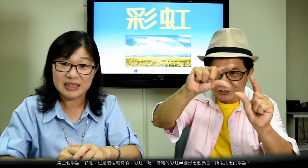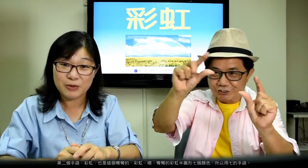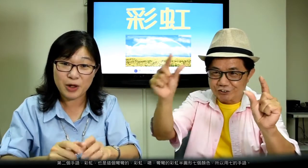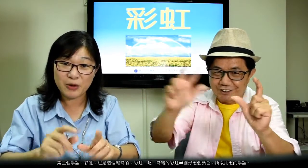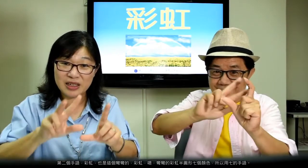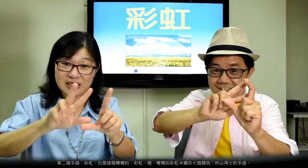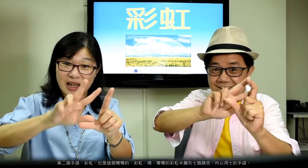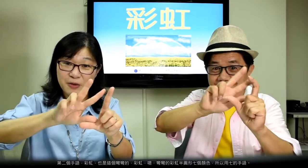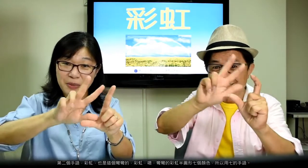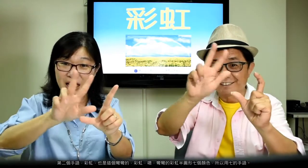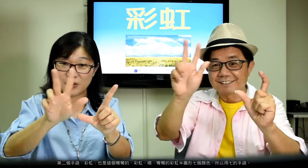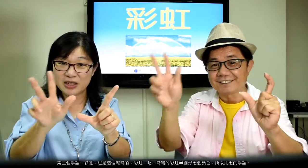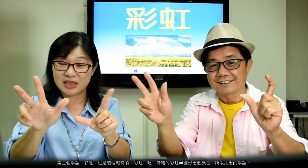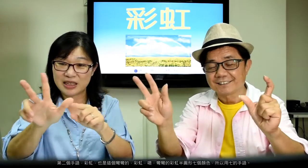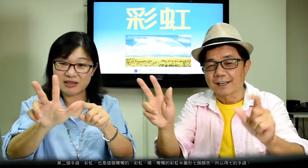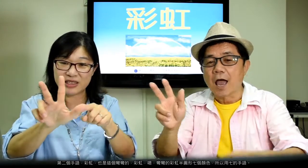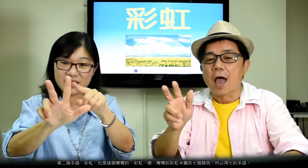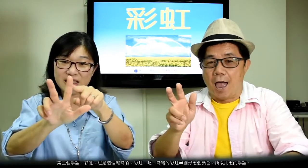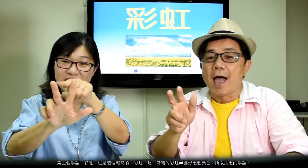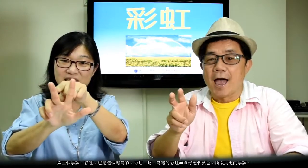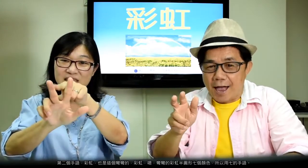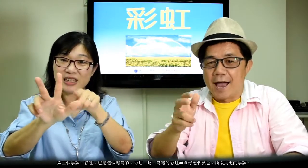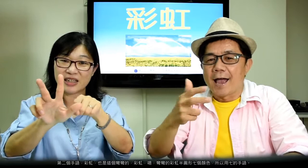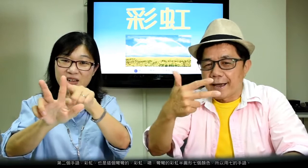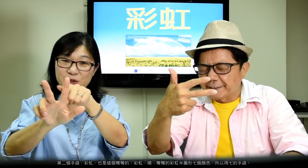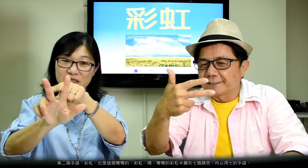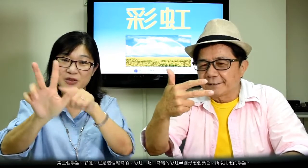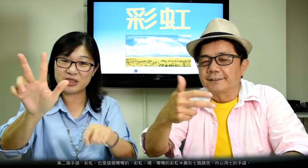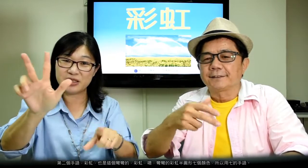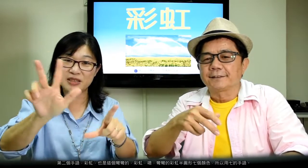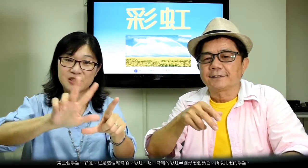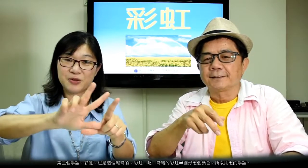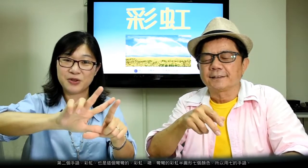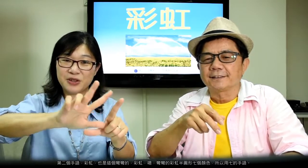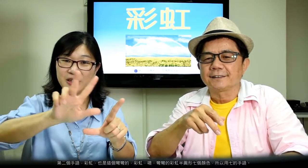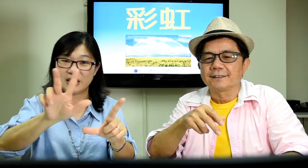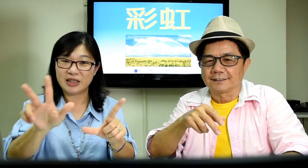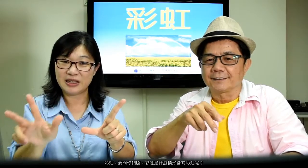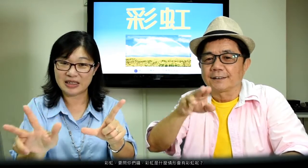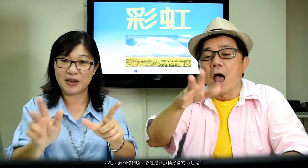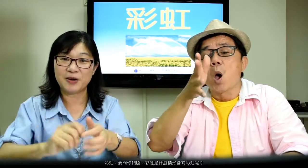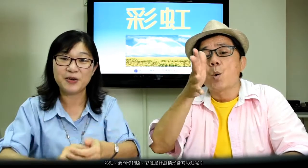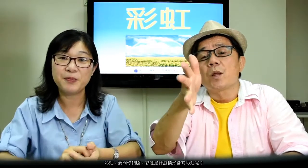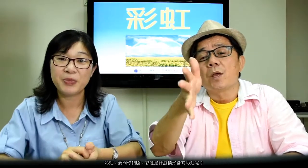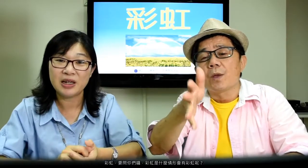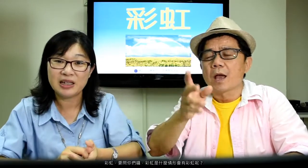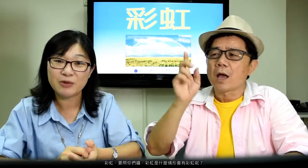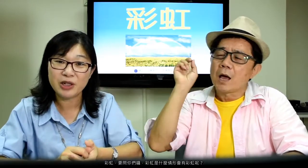嗯，弯弯的彩虹，半圆形，然后七个颜色，所以用七的手语彩虹。要问你